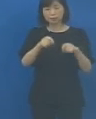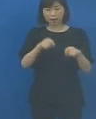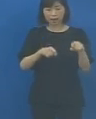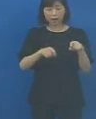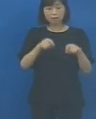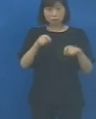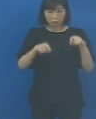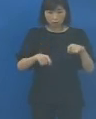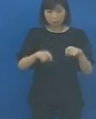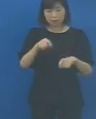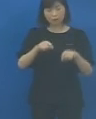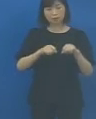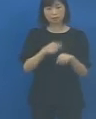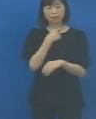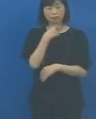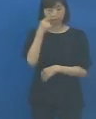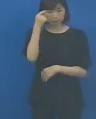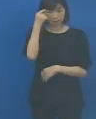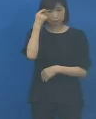ふうに考えております。